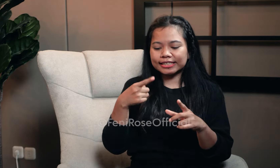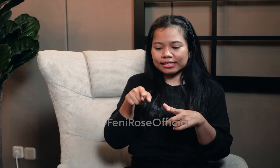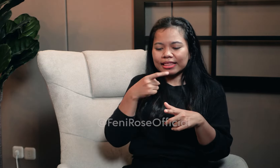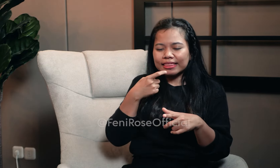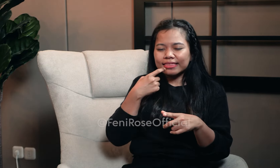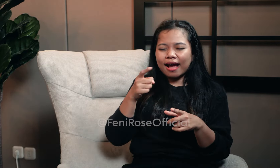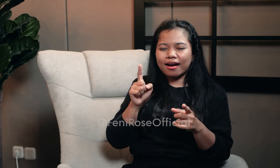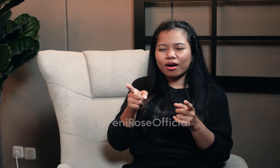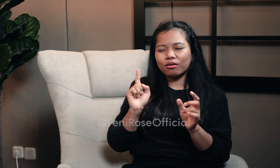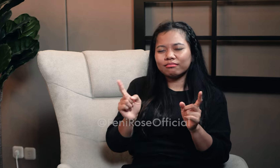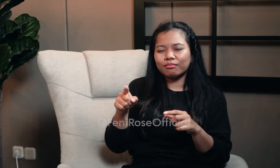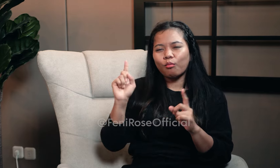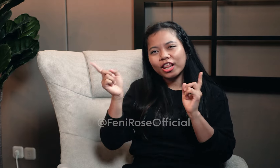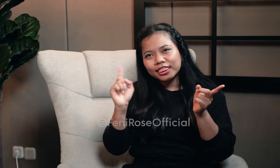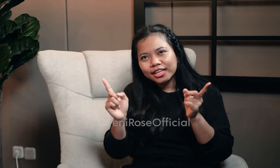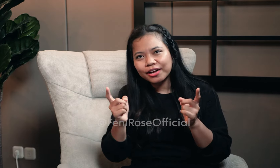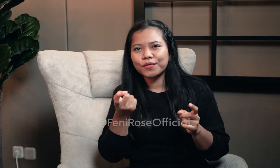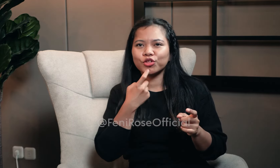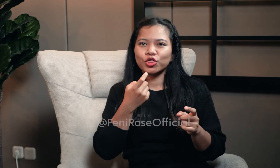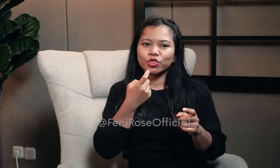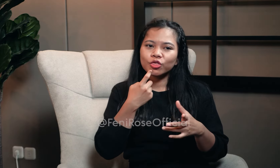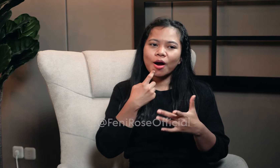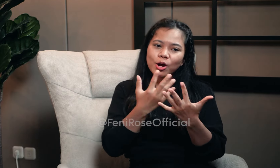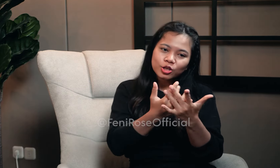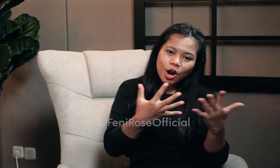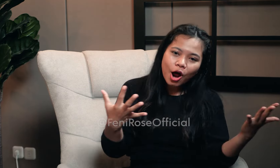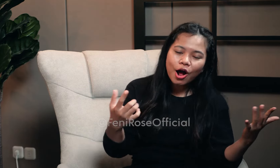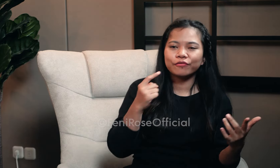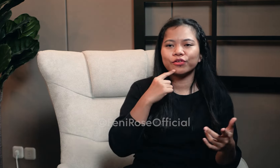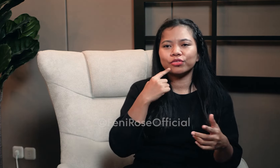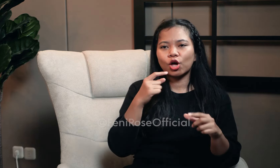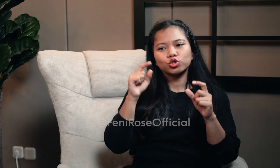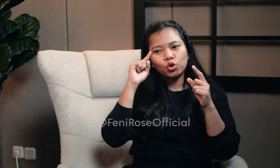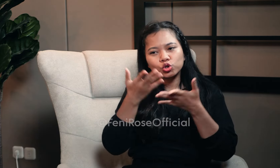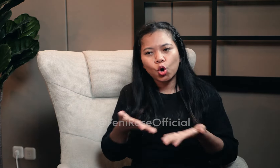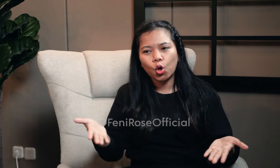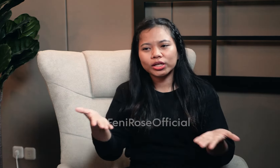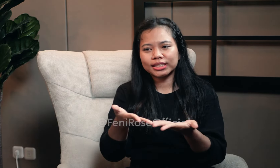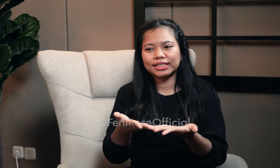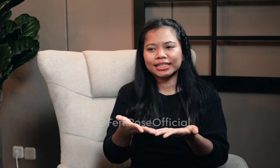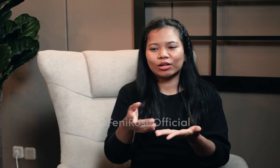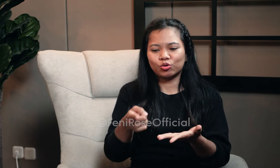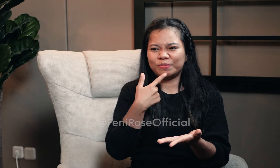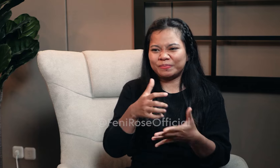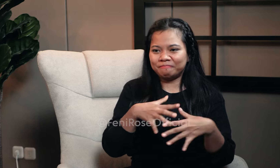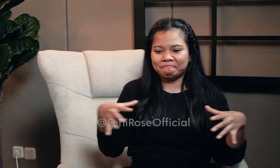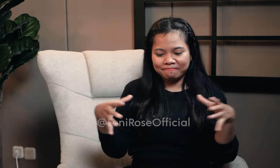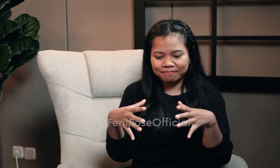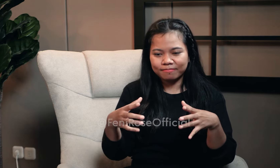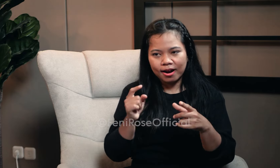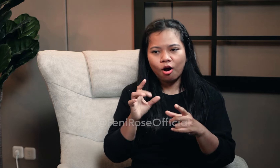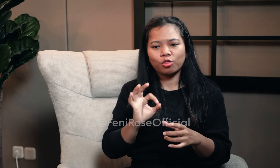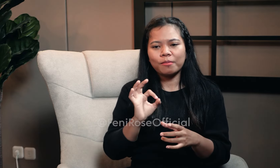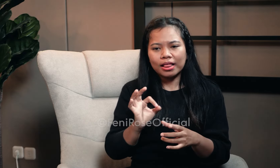dengan teman-teman tuli berusaha ngobrol mengenai politik Bagaimana tentang lingkungan masyarakat psikologi sosiologi